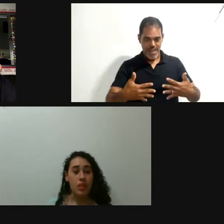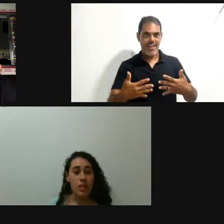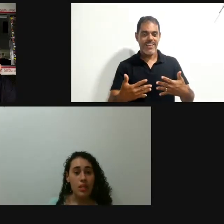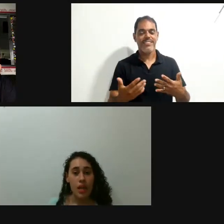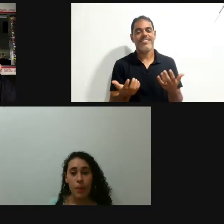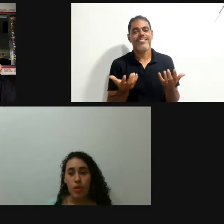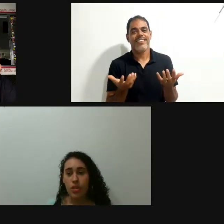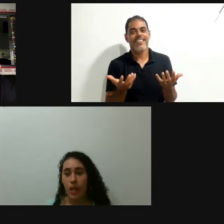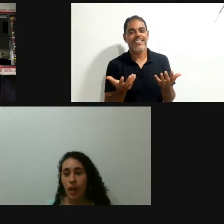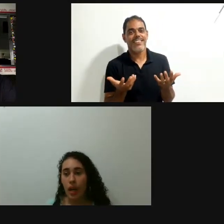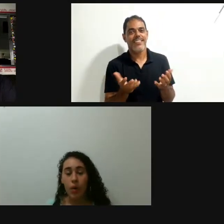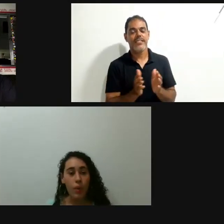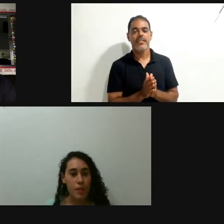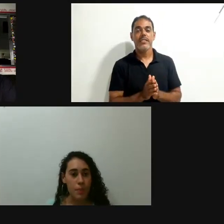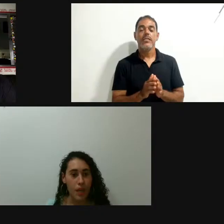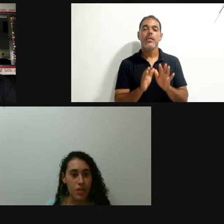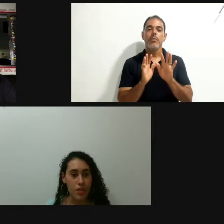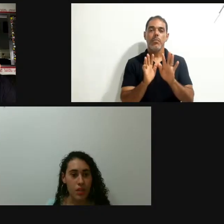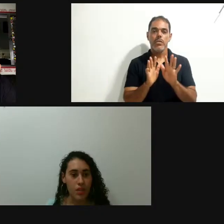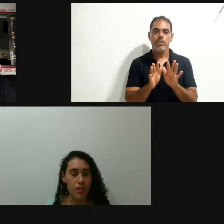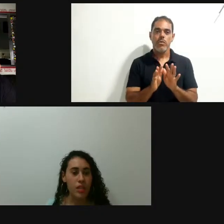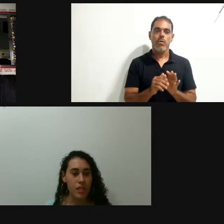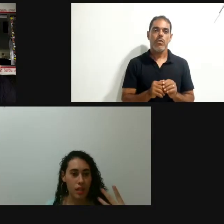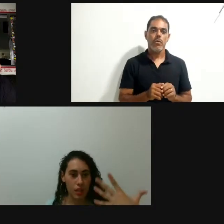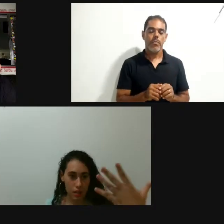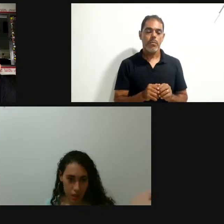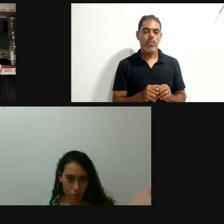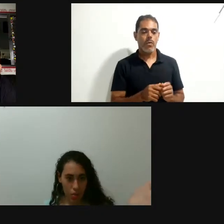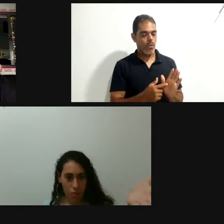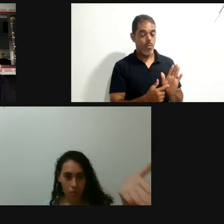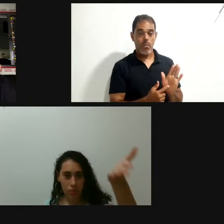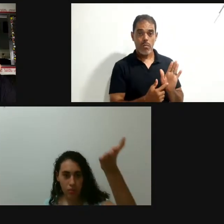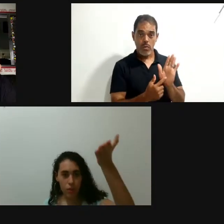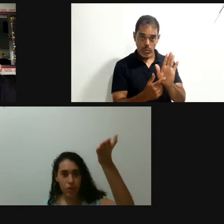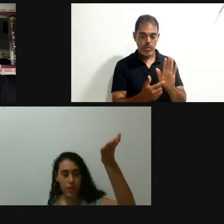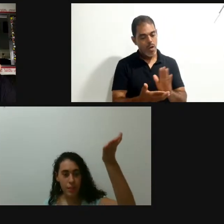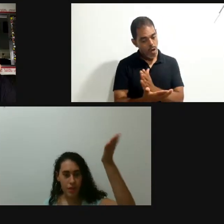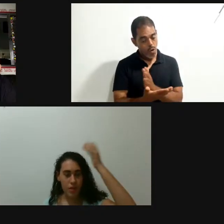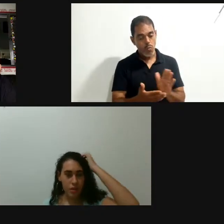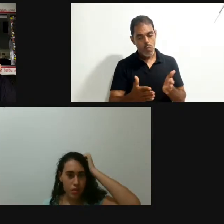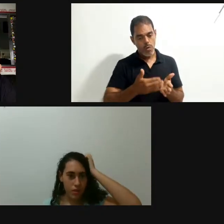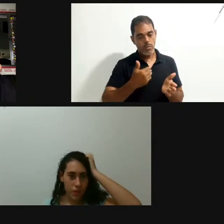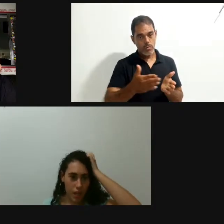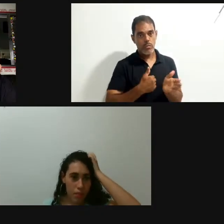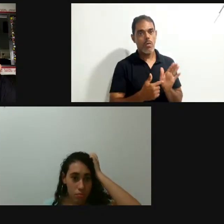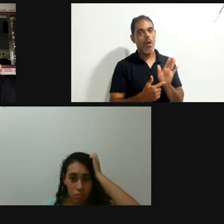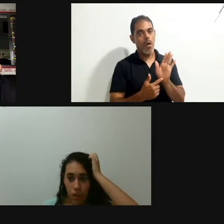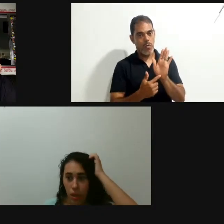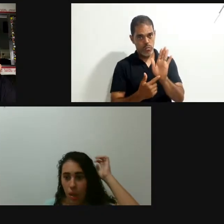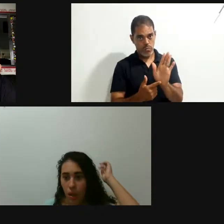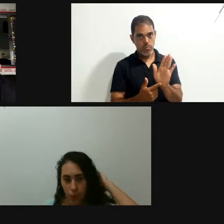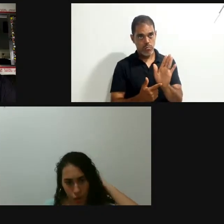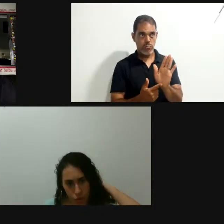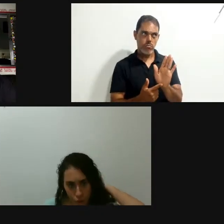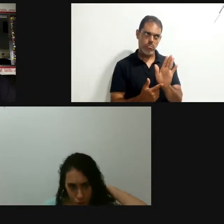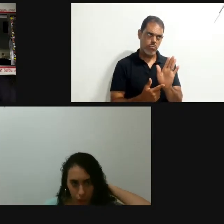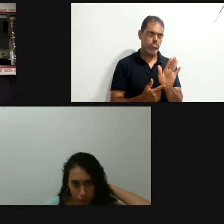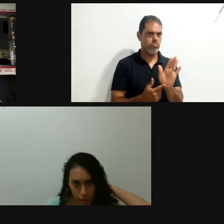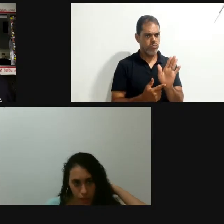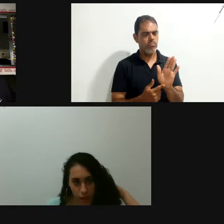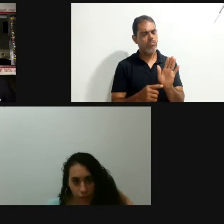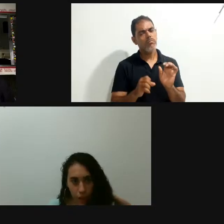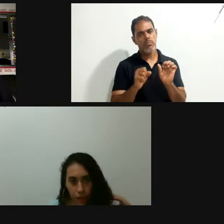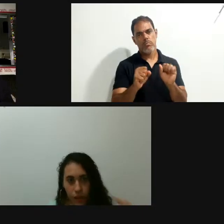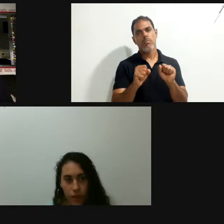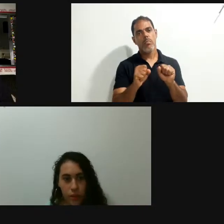se quiser mostrar algumas páginas, não sei se tem como mostrar as páginas que eu te enviei, pode mostrar,